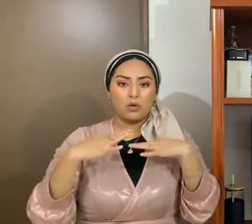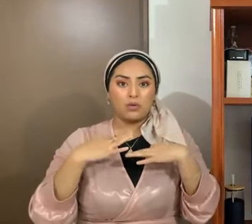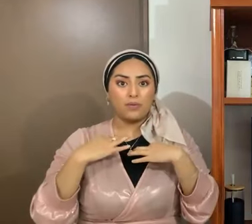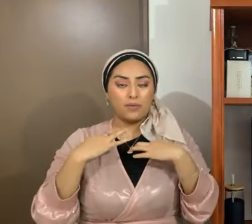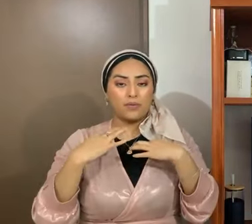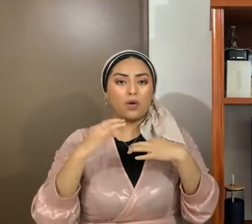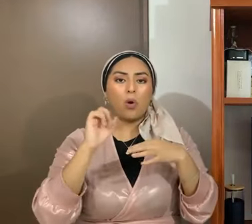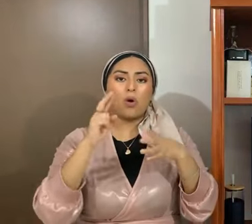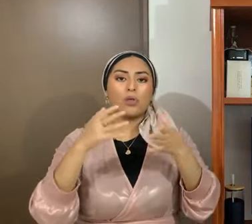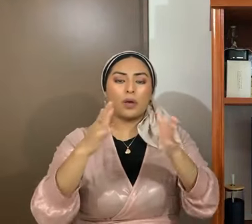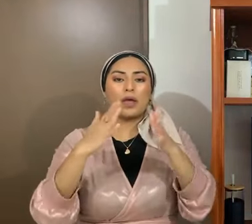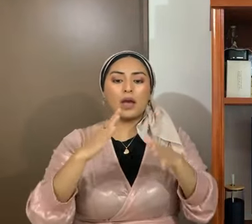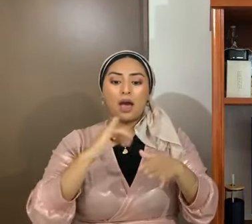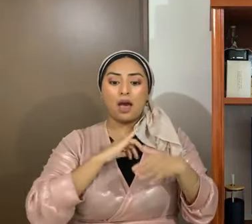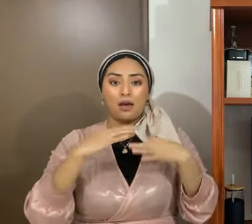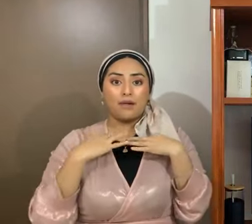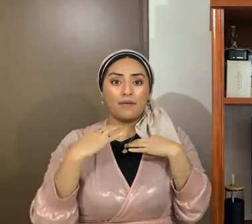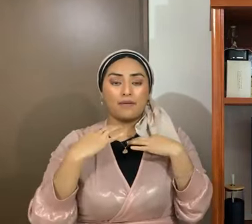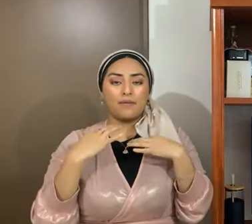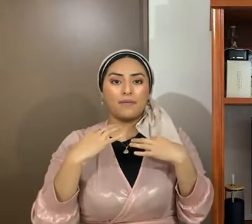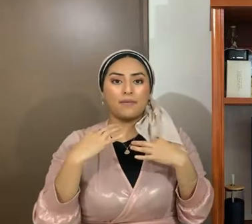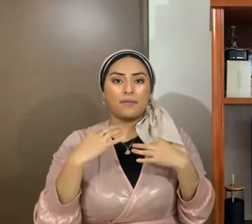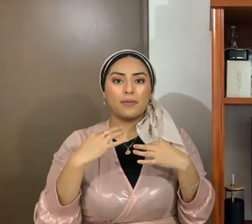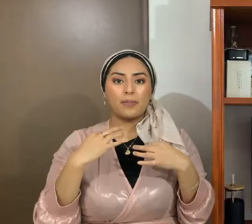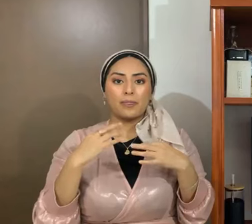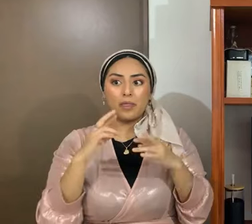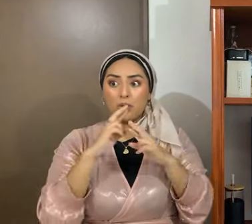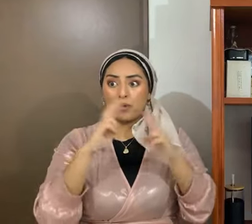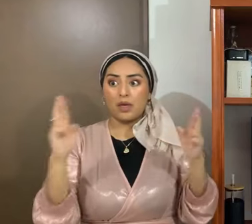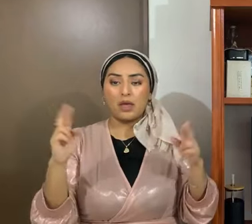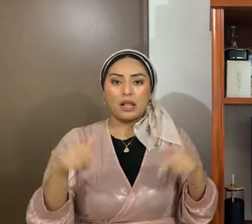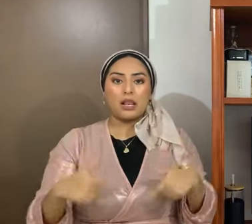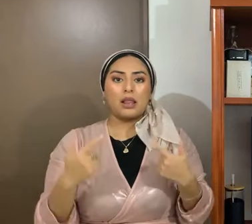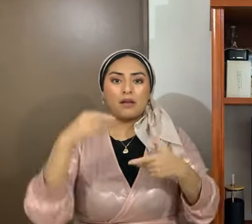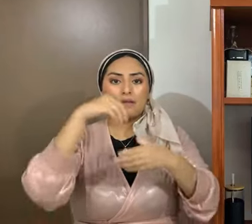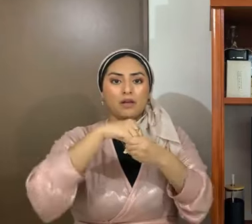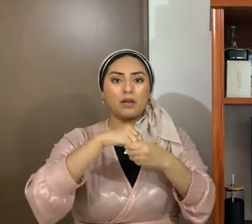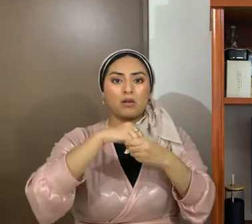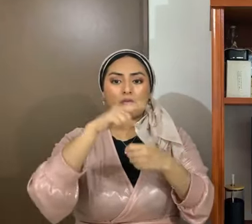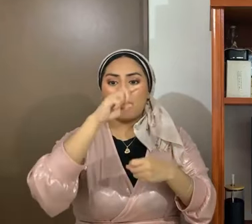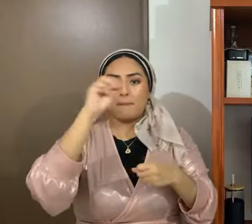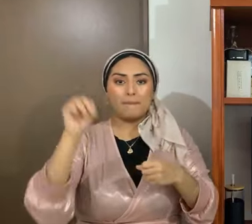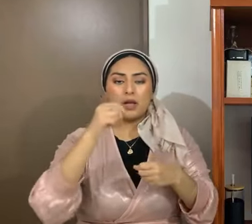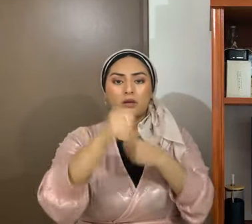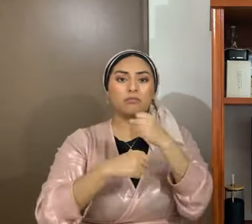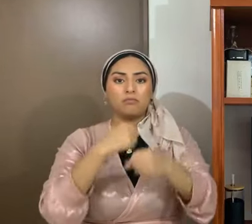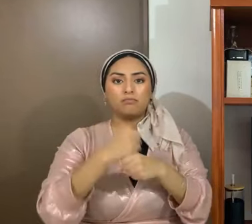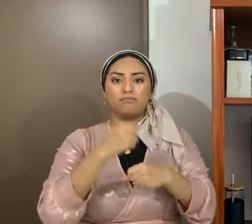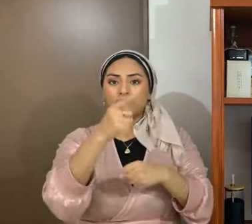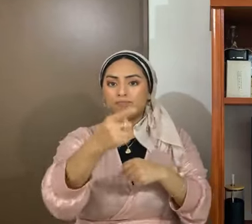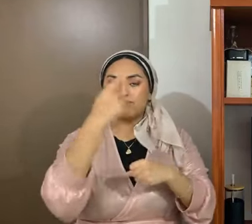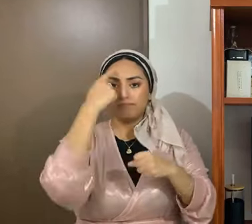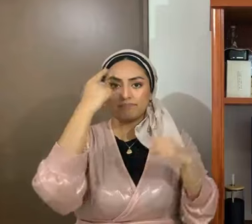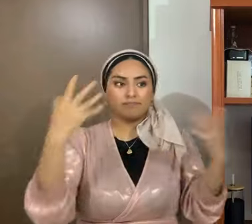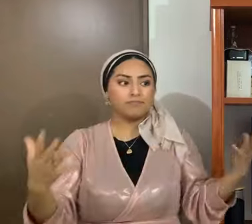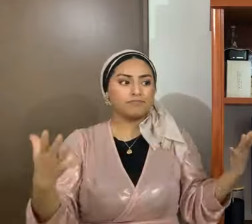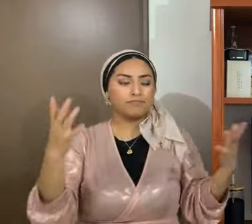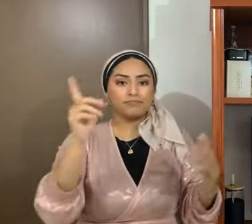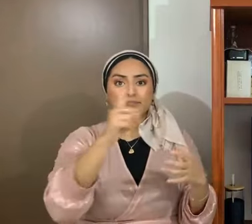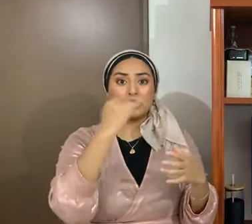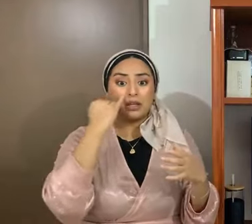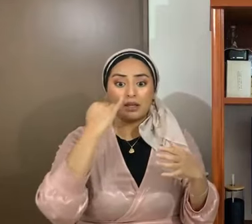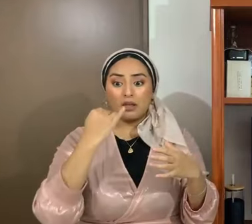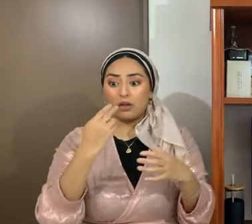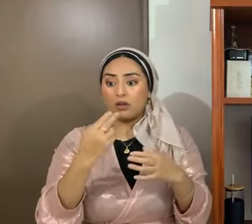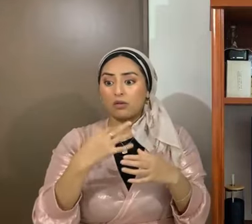la forma en la que yo me visto sería como para ya vivir en el reino de los cielos? ¿Sí? ¿Qué piensan? Cada quien, si alguien usa